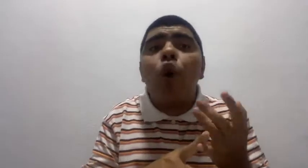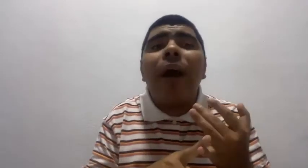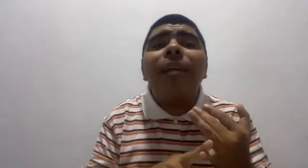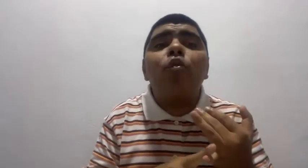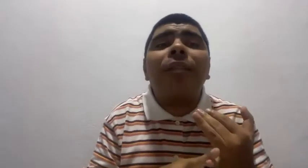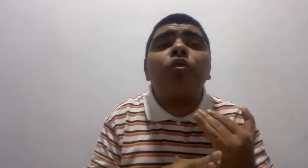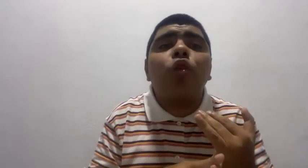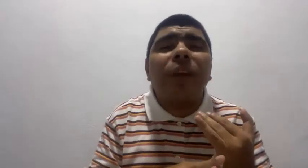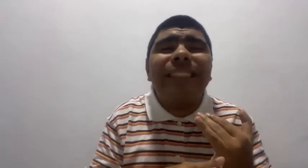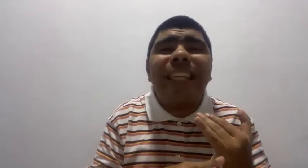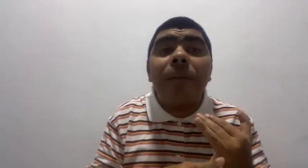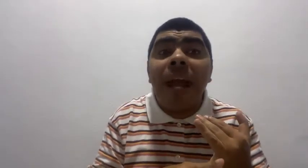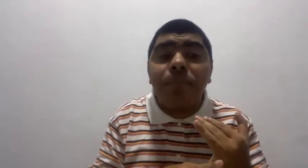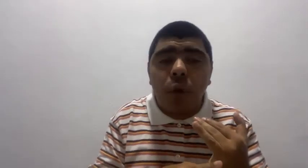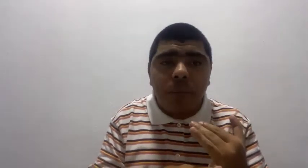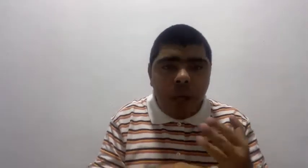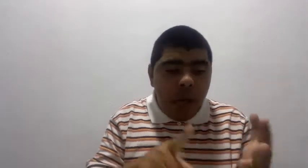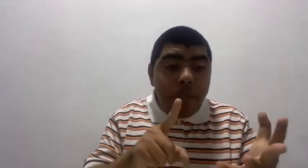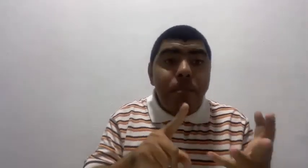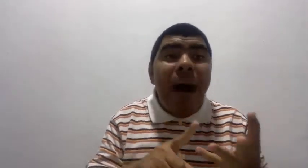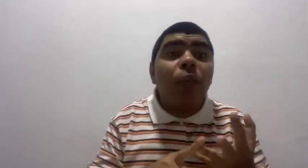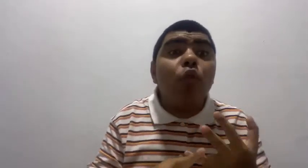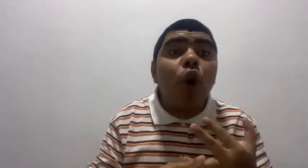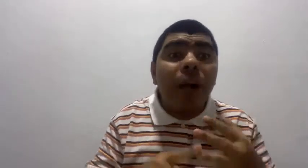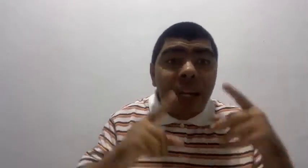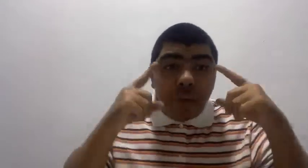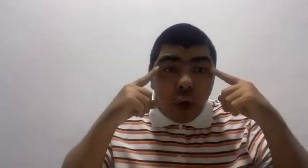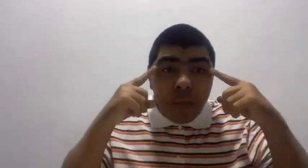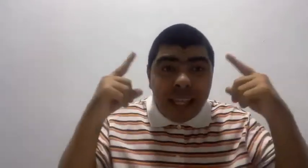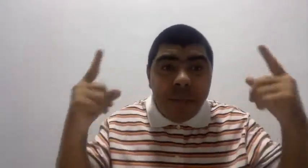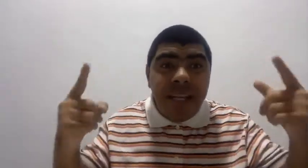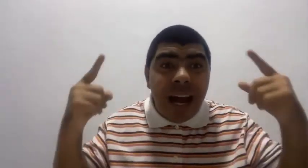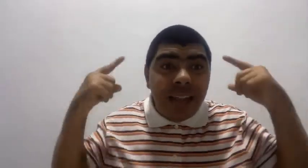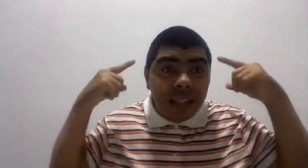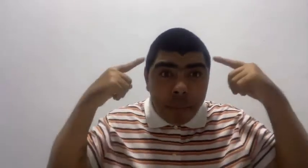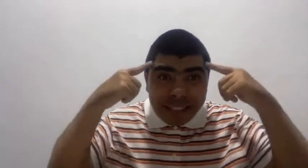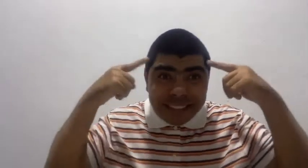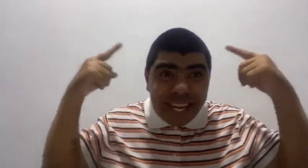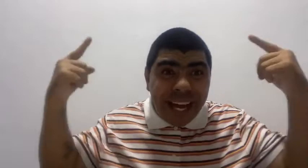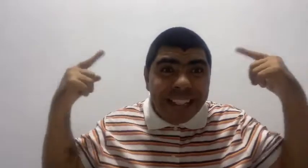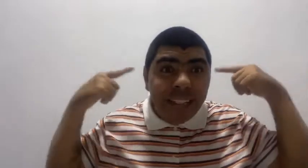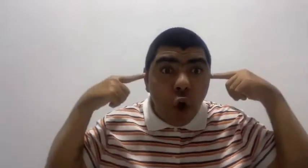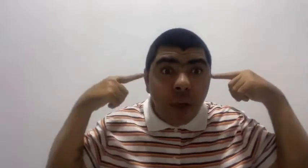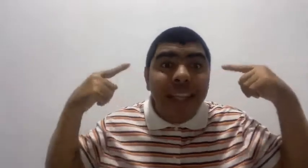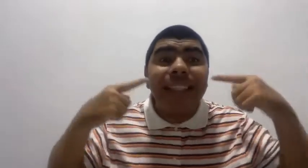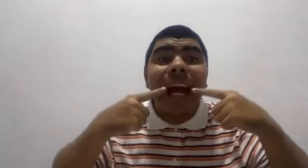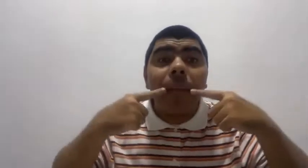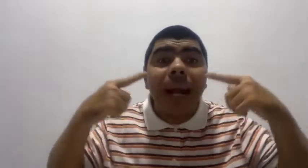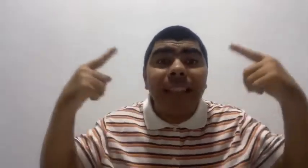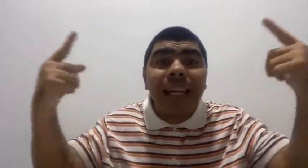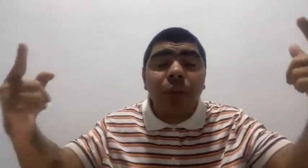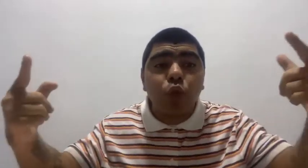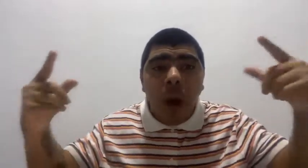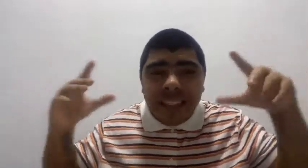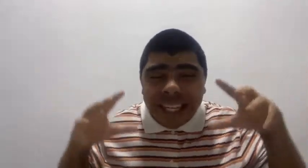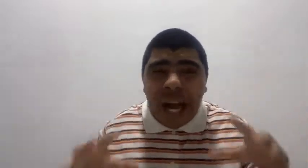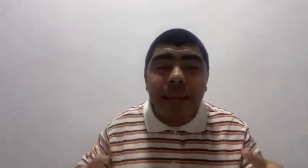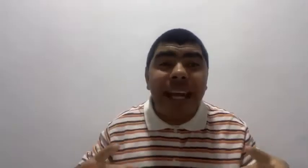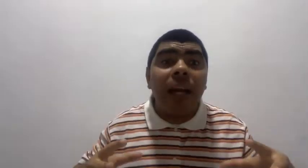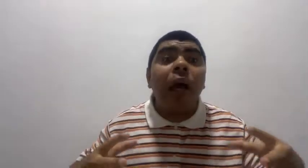en nuestro sentimiento, maduro en la forma de mirar, de pensar, de oír, de hablar, de actuar, de caminar